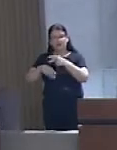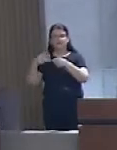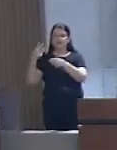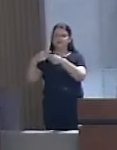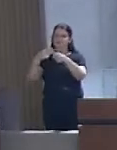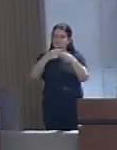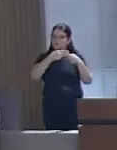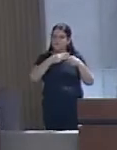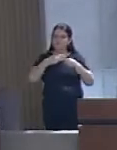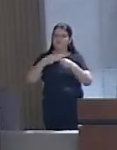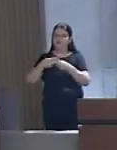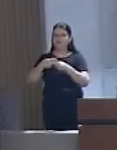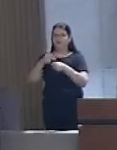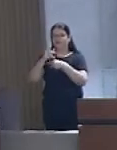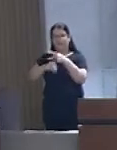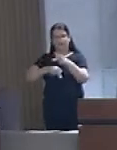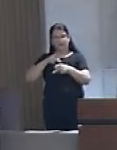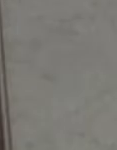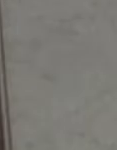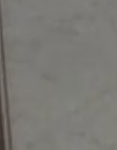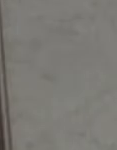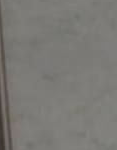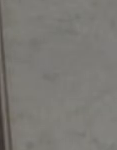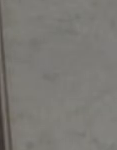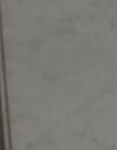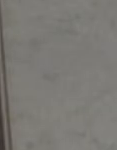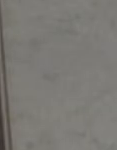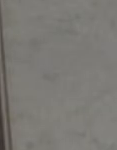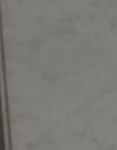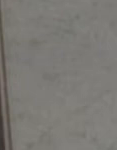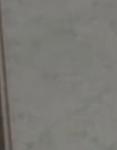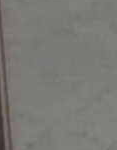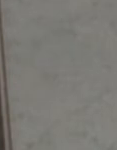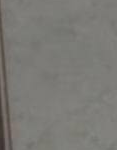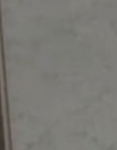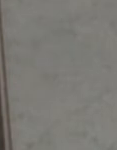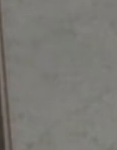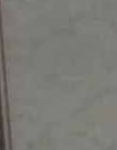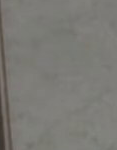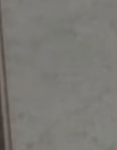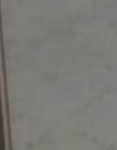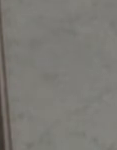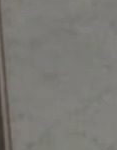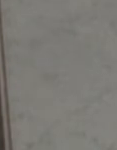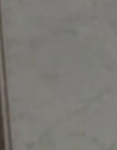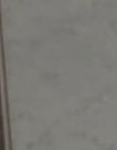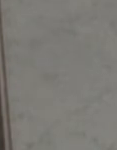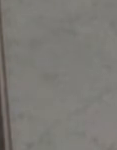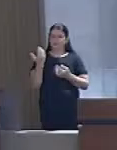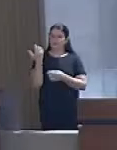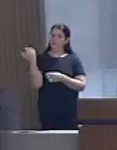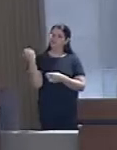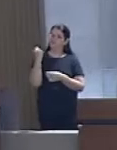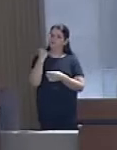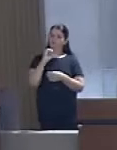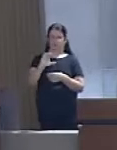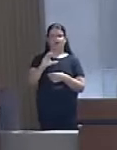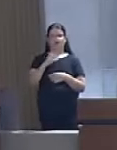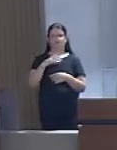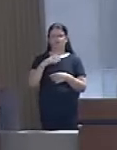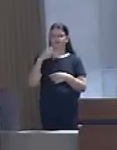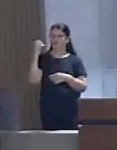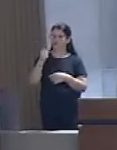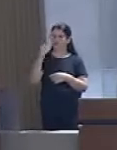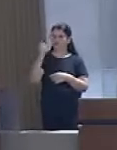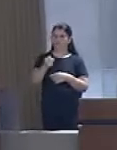municípios, que a população rural não aguenta mais esse sofrimento que está sendo imposto pela